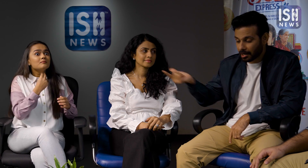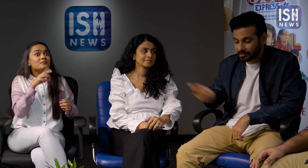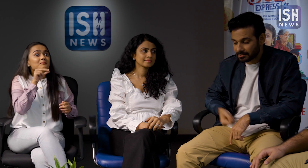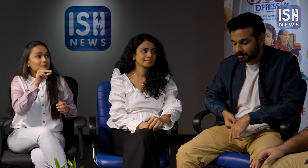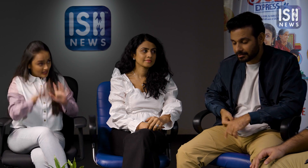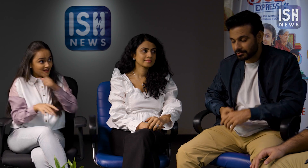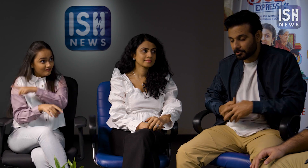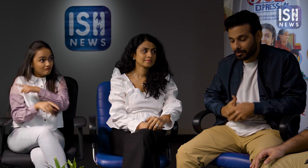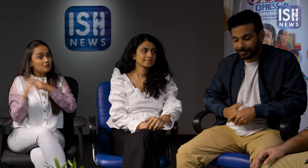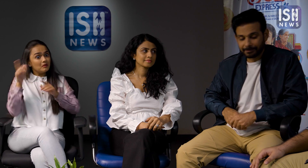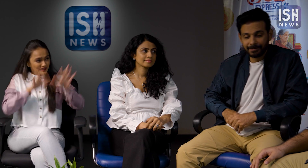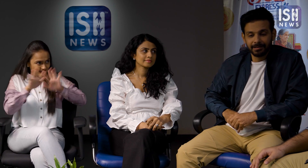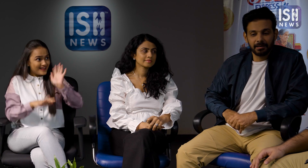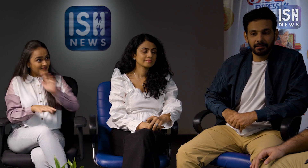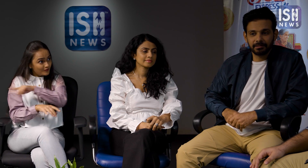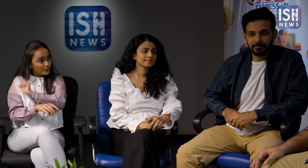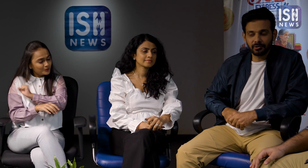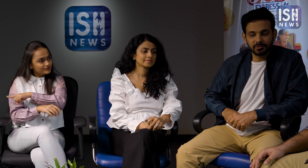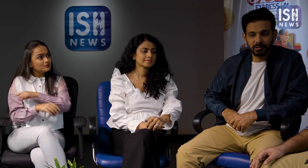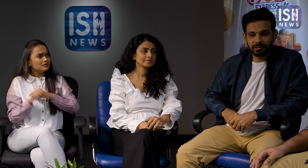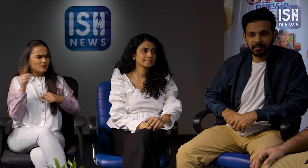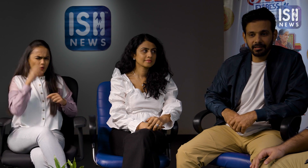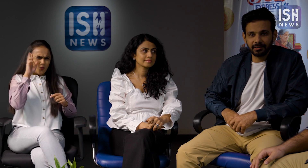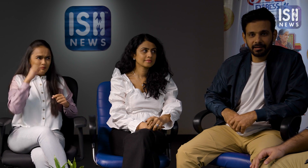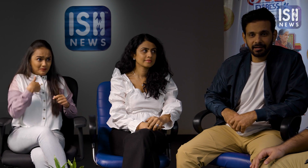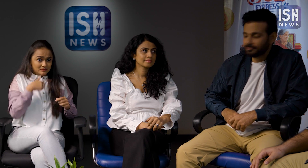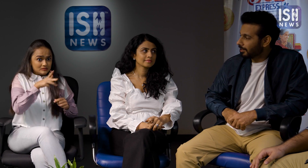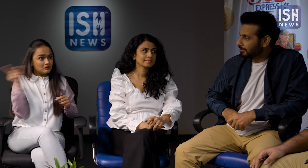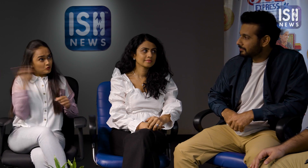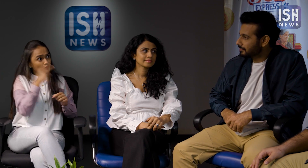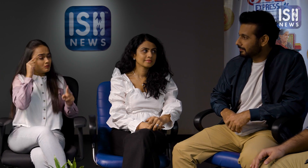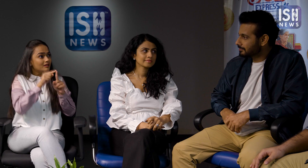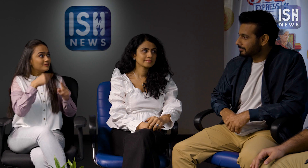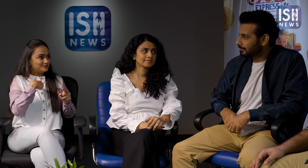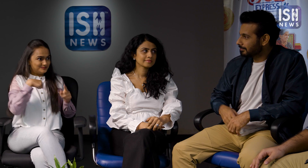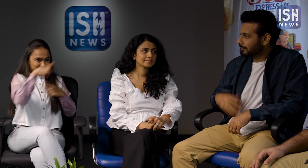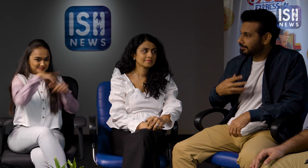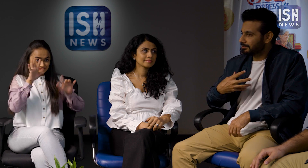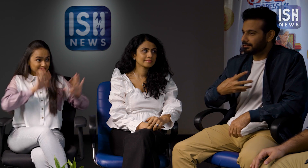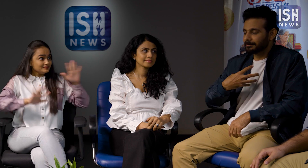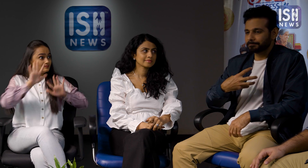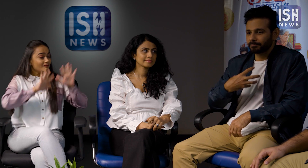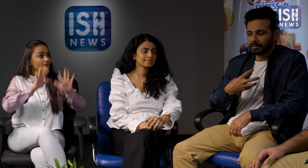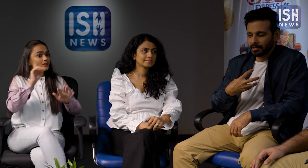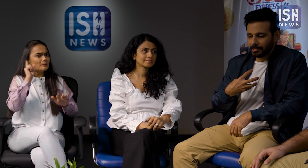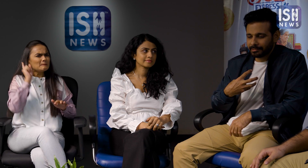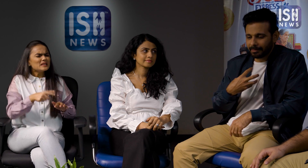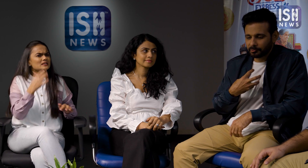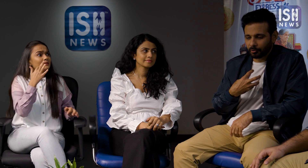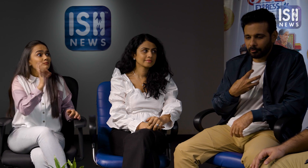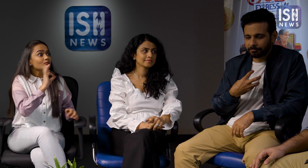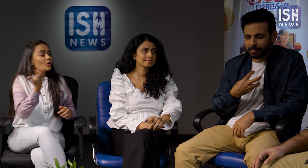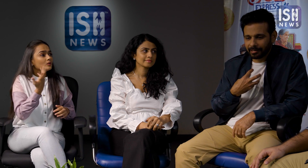एंड ही इज एन आर्टिस्ट इन हिज ओन राइट. ही विल ऑल्सो अग्री कि एवरी आर्टिस्ट नीड्स द